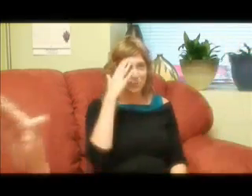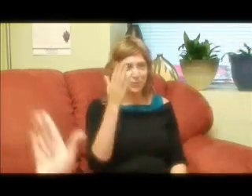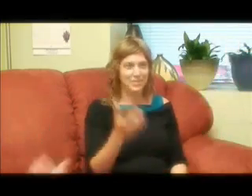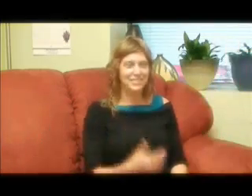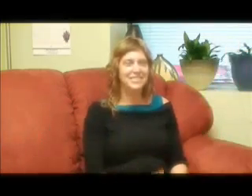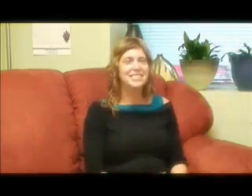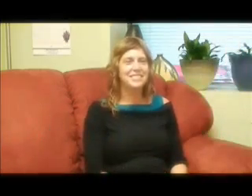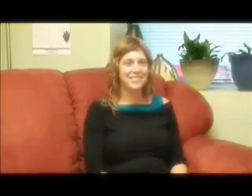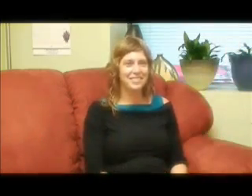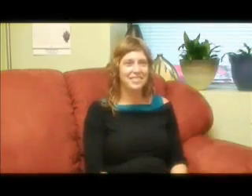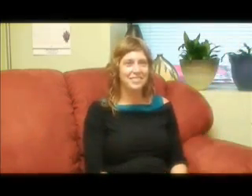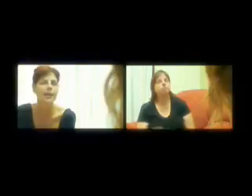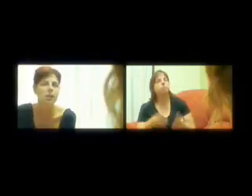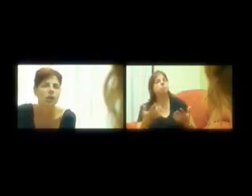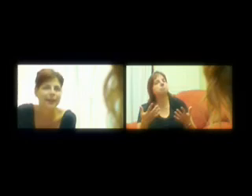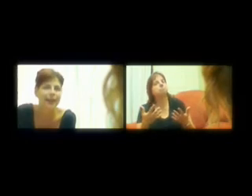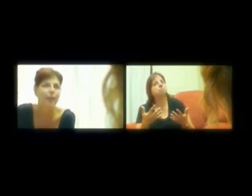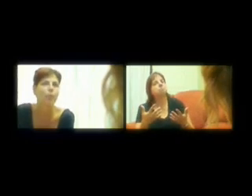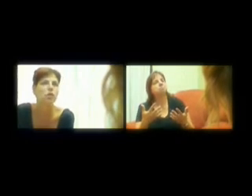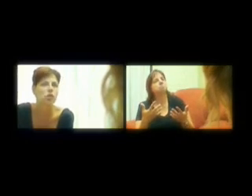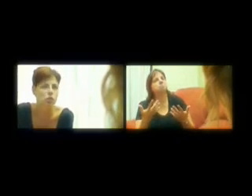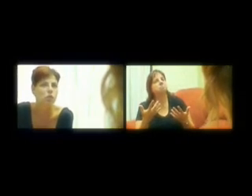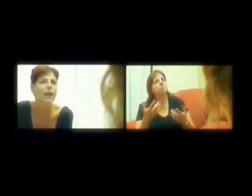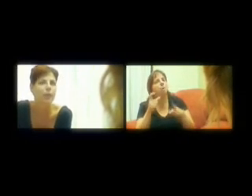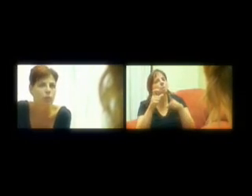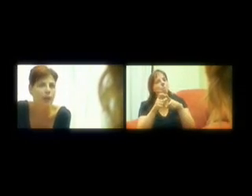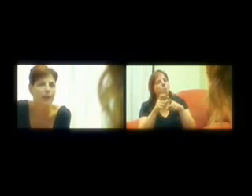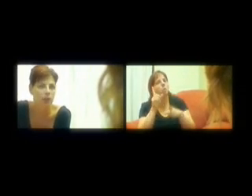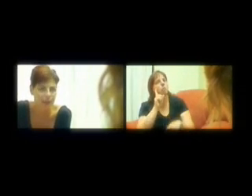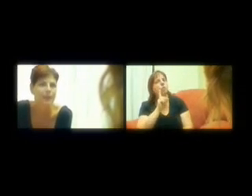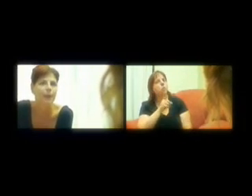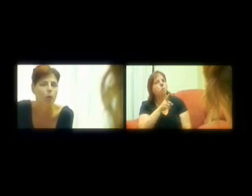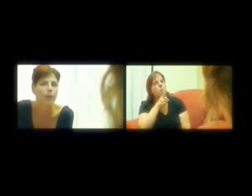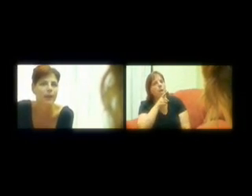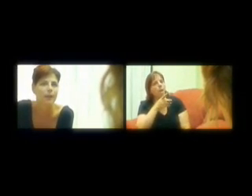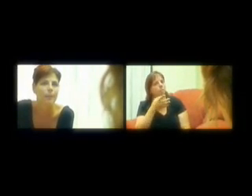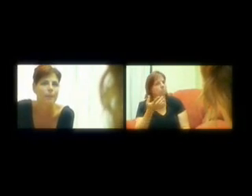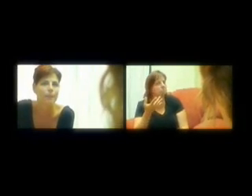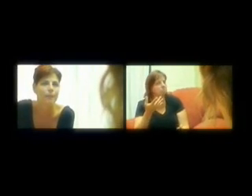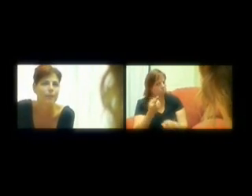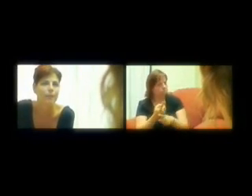Pamela. Bonjour. Est-ce que le terme sourd et muet est un terme qui est approprié?